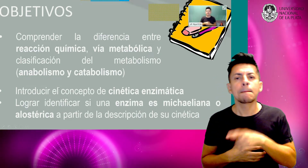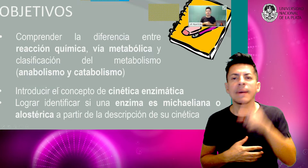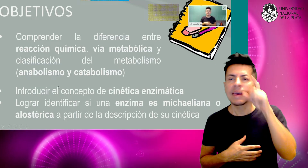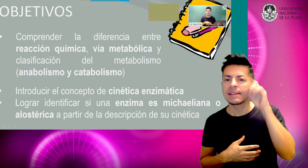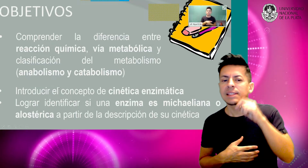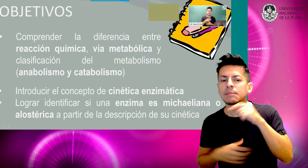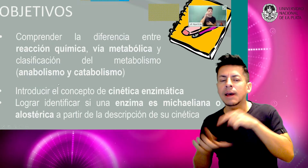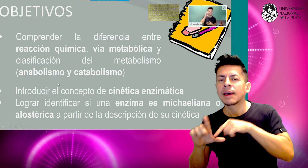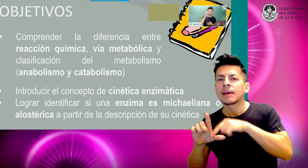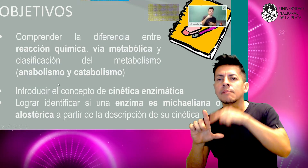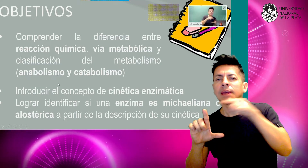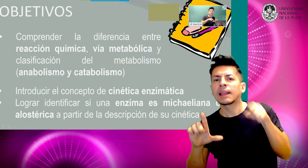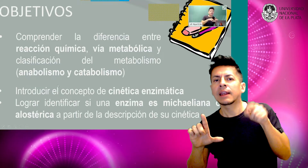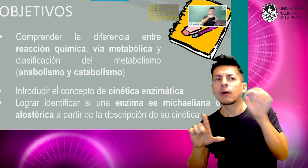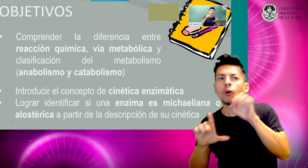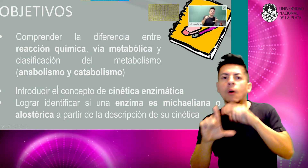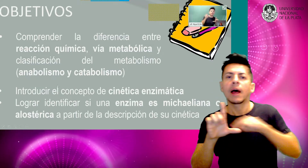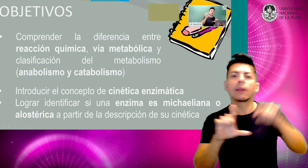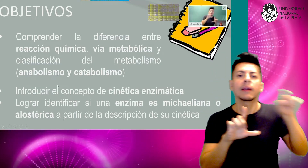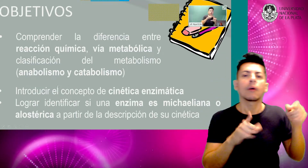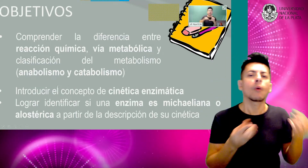alostérica?